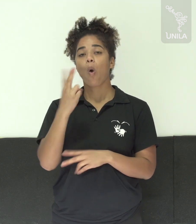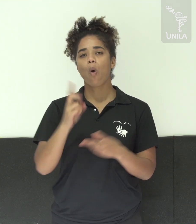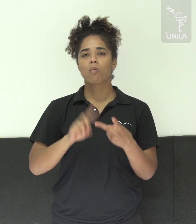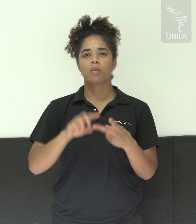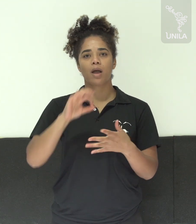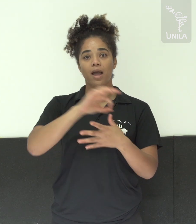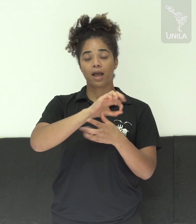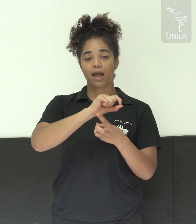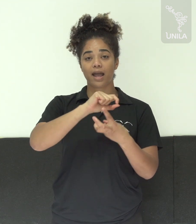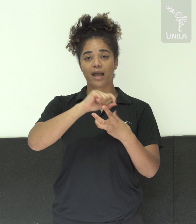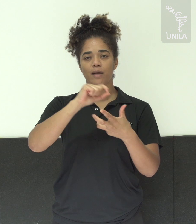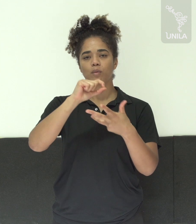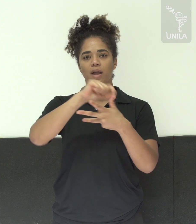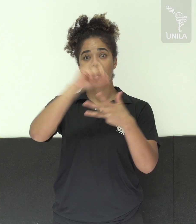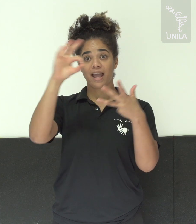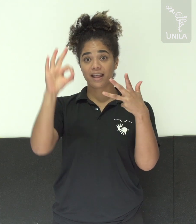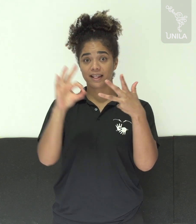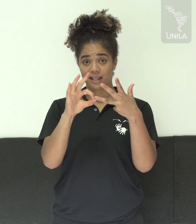Exame Nacional